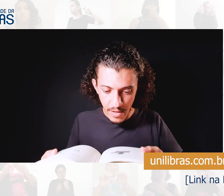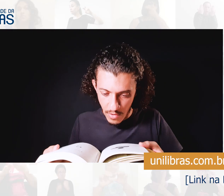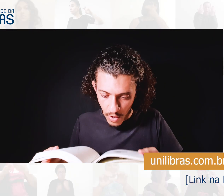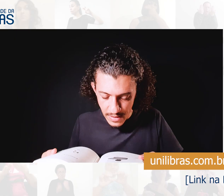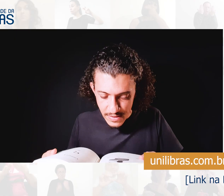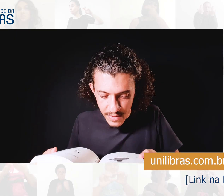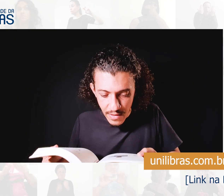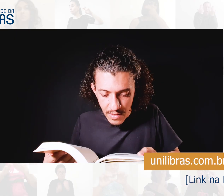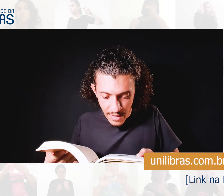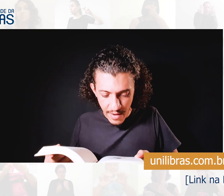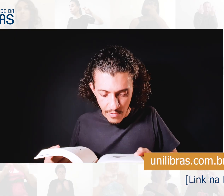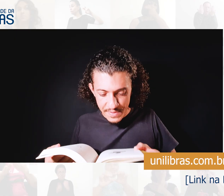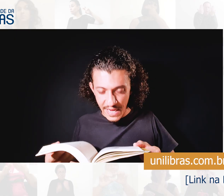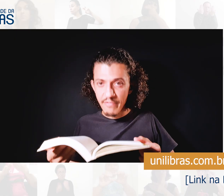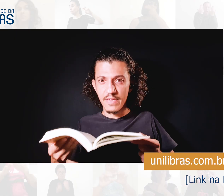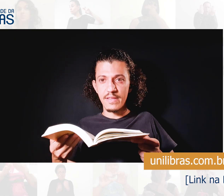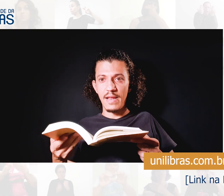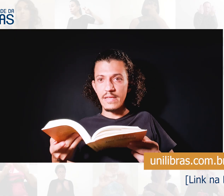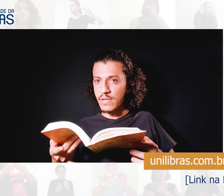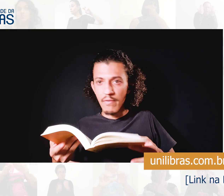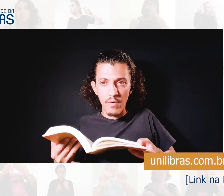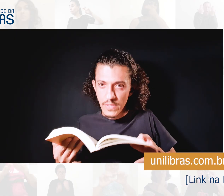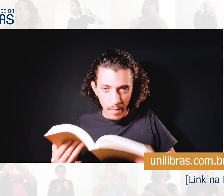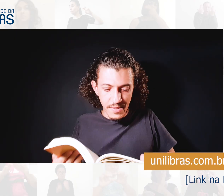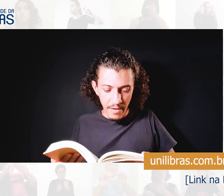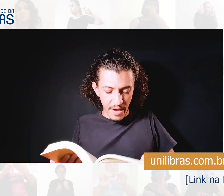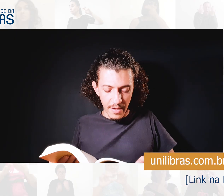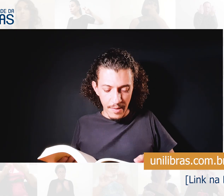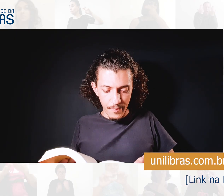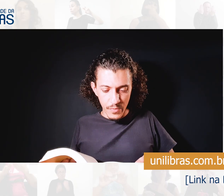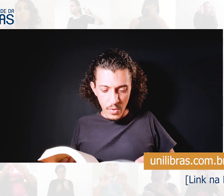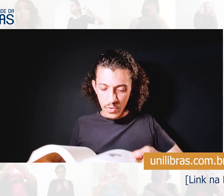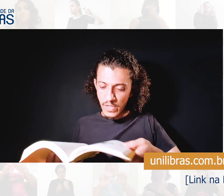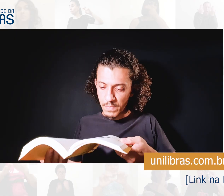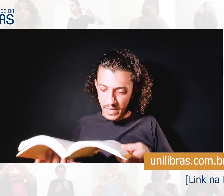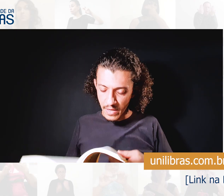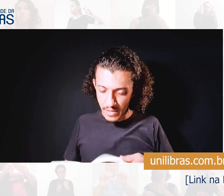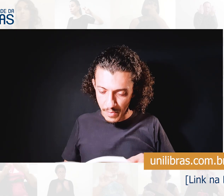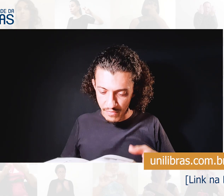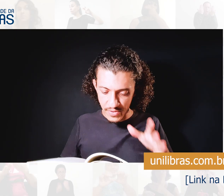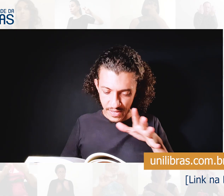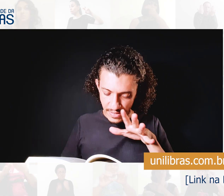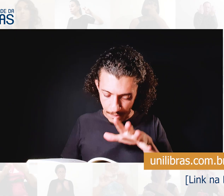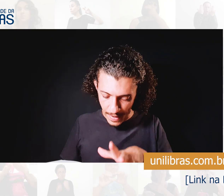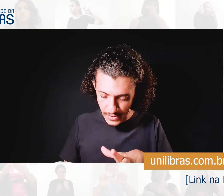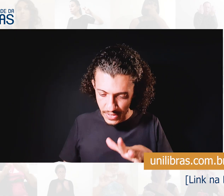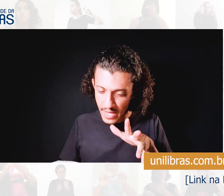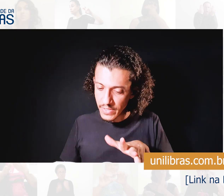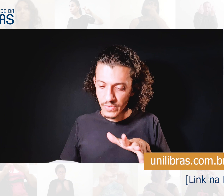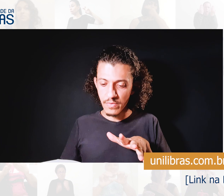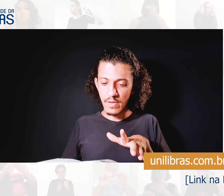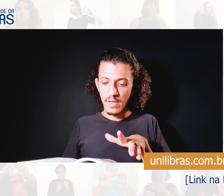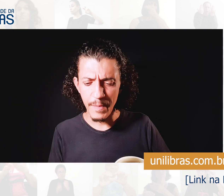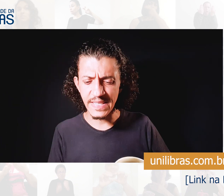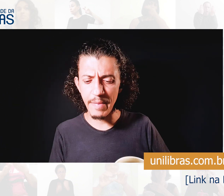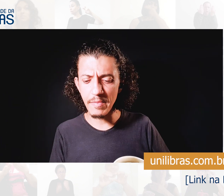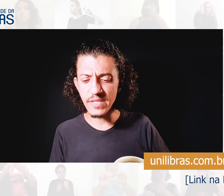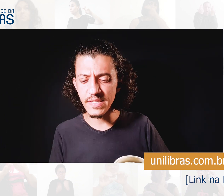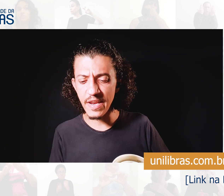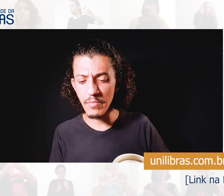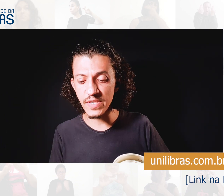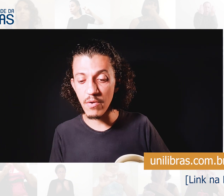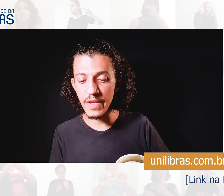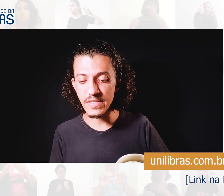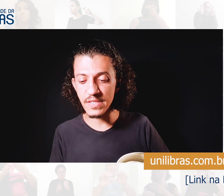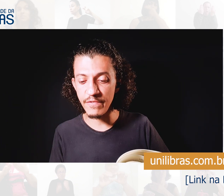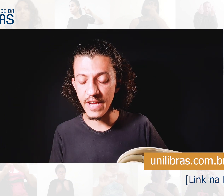pare e olha assim e leia, observa o detalhe. É só observar. O que eu estou explicando aqui para você dessa página é isso. Percebemos